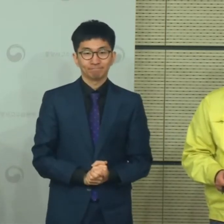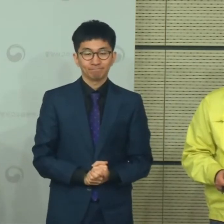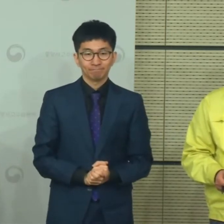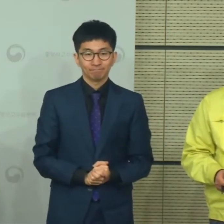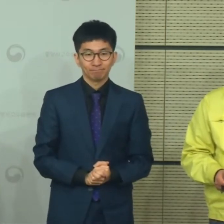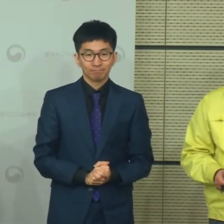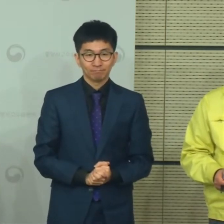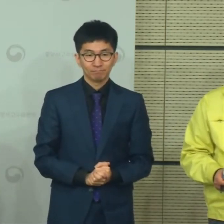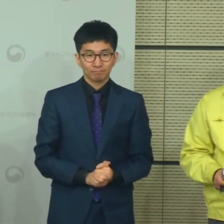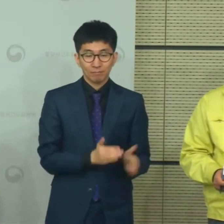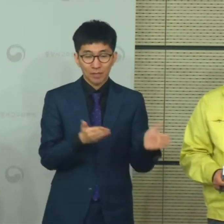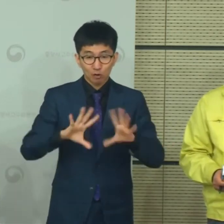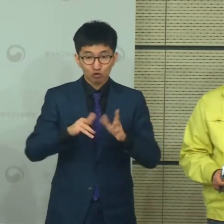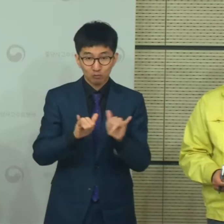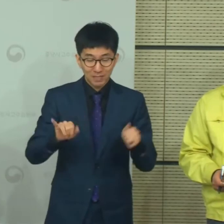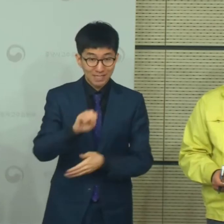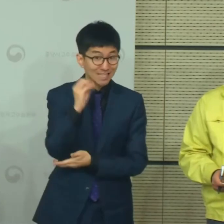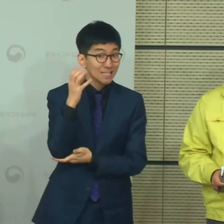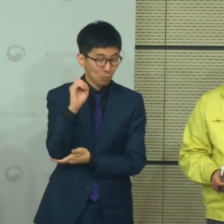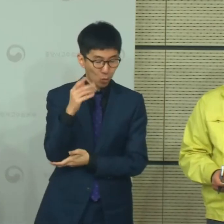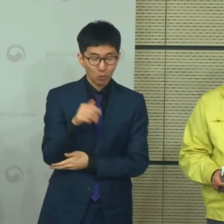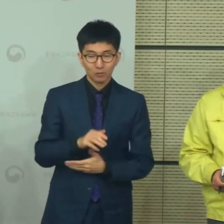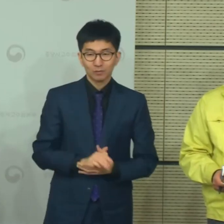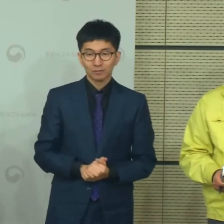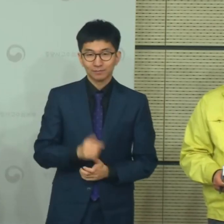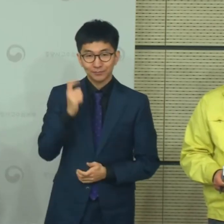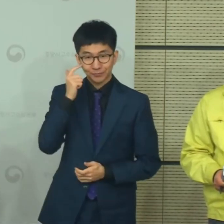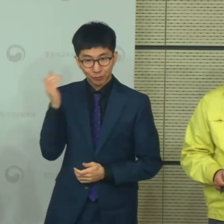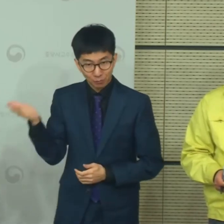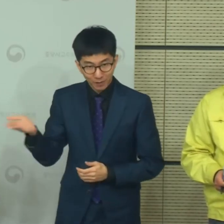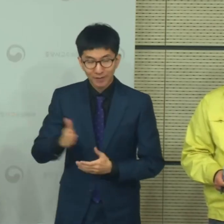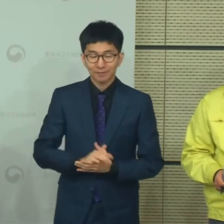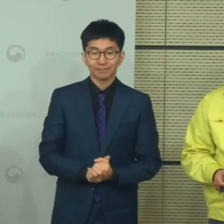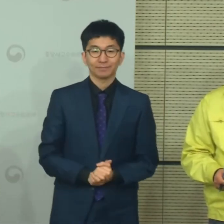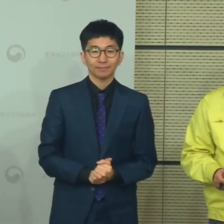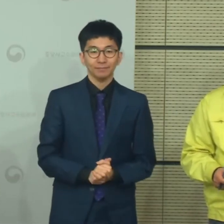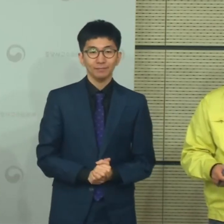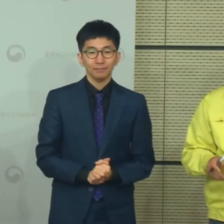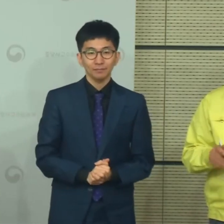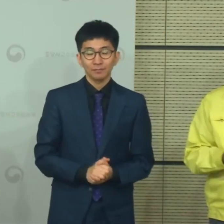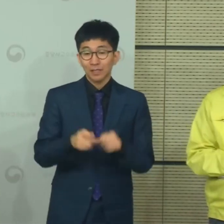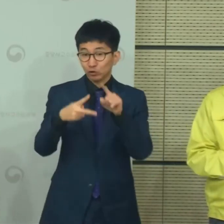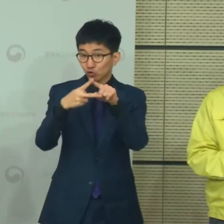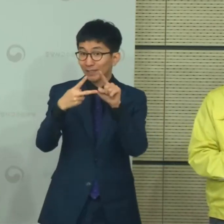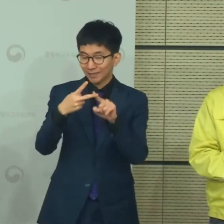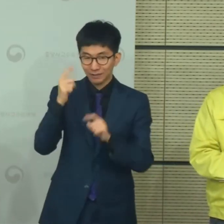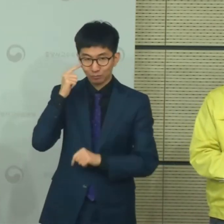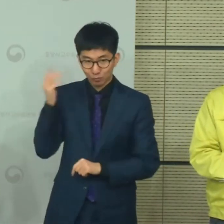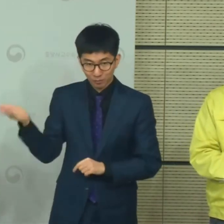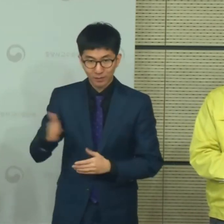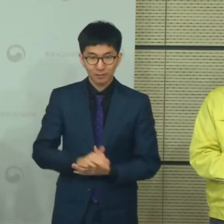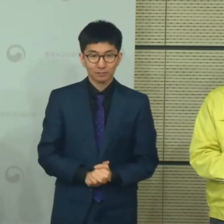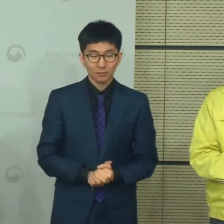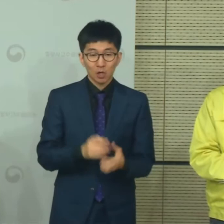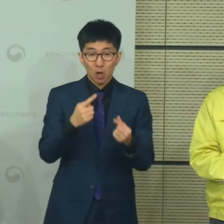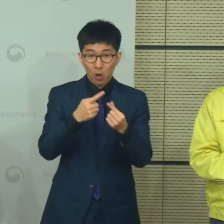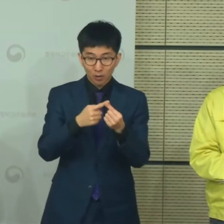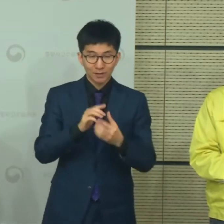네, 국민일보 기자님. 네, 국민일보 안규현 기자입니다. 크게 두 가지인데요. 그 어제